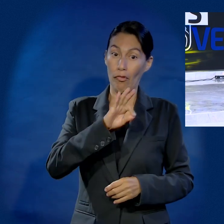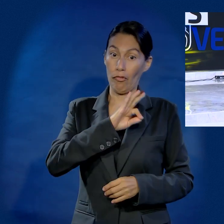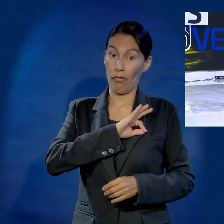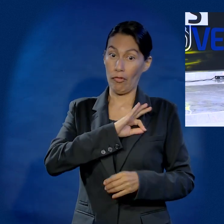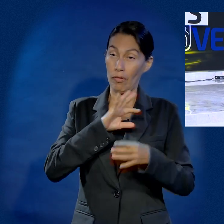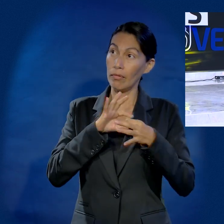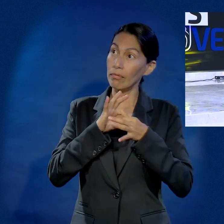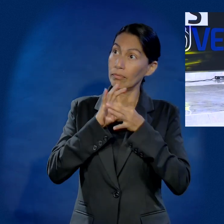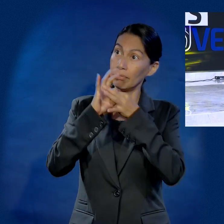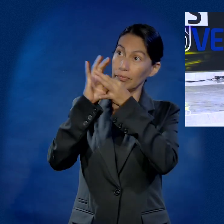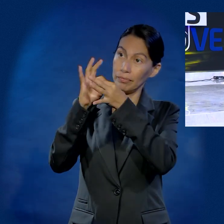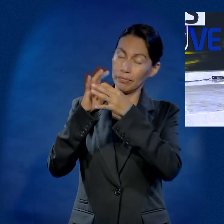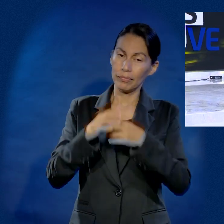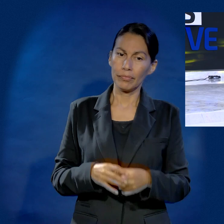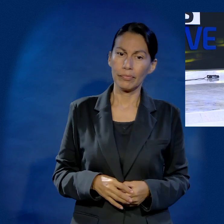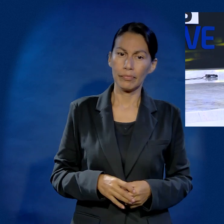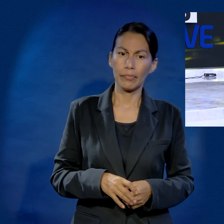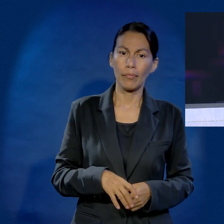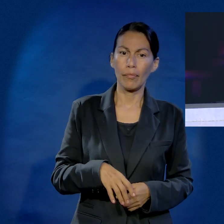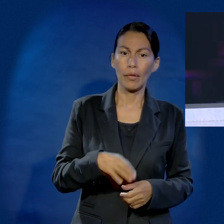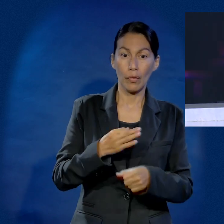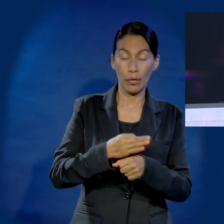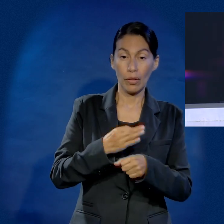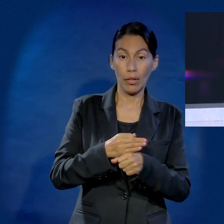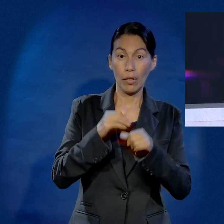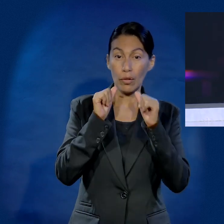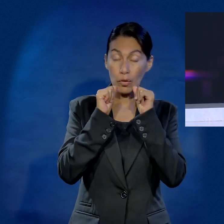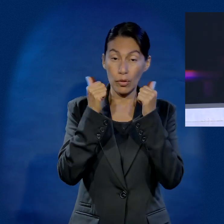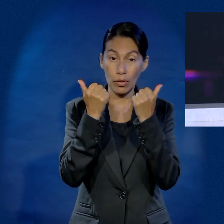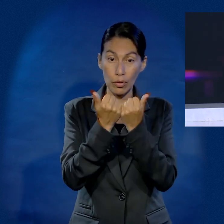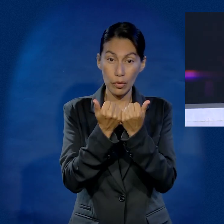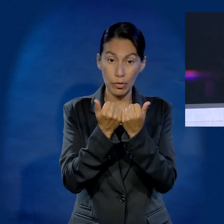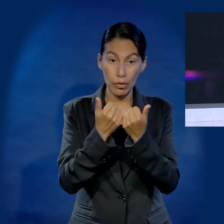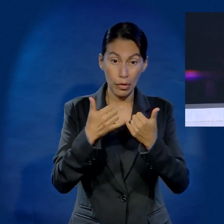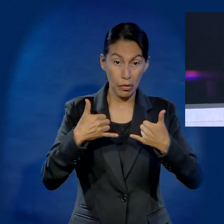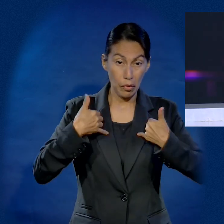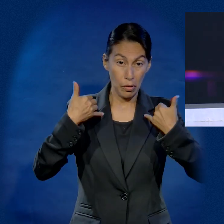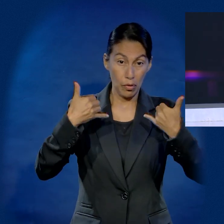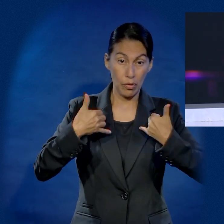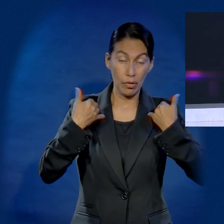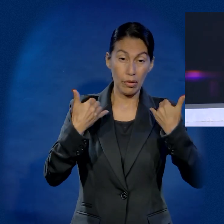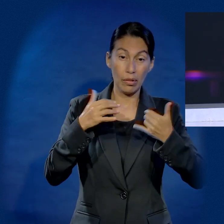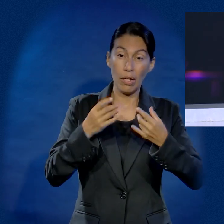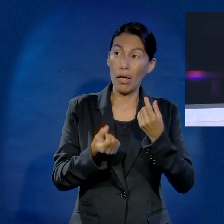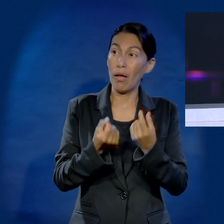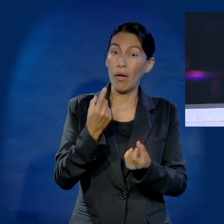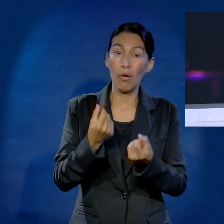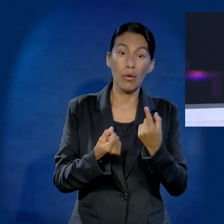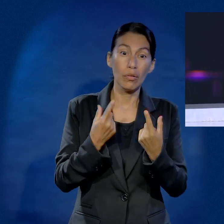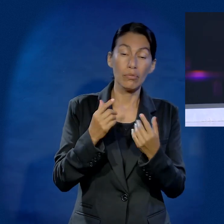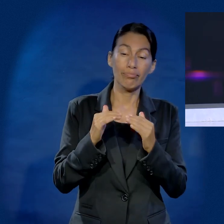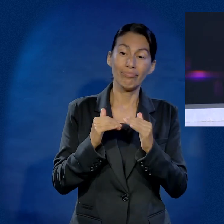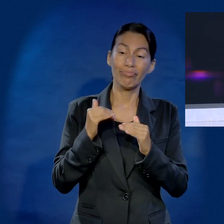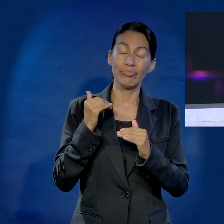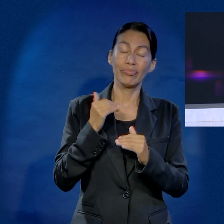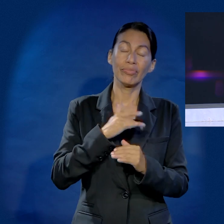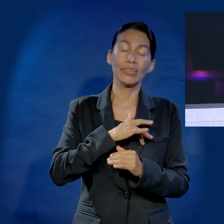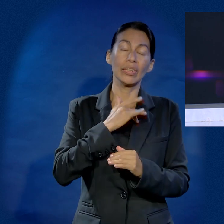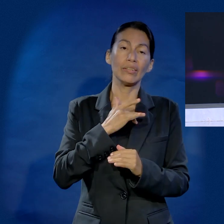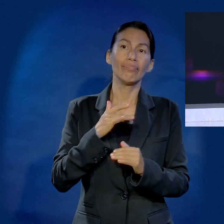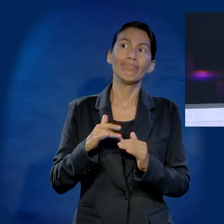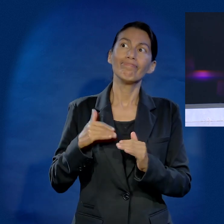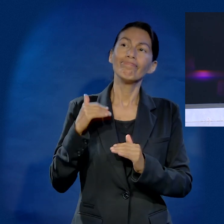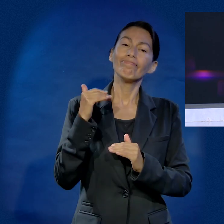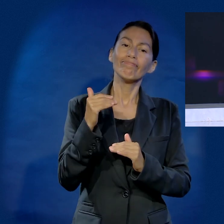la medida de fe. Una de las cosas que impide la asociación de jóvenes hoy día son las expectativas demasiado